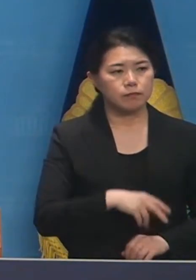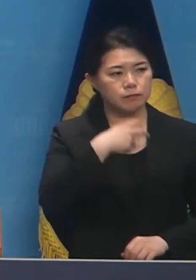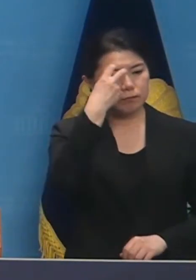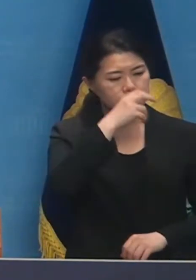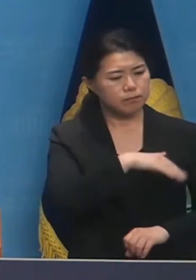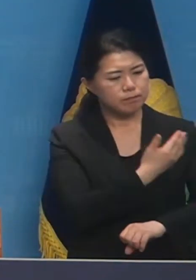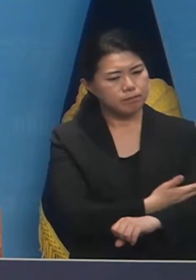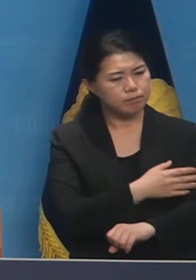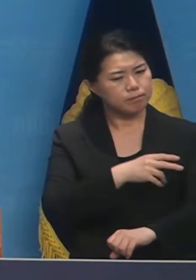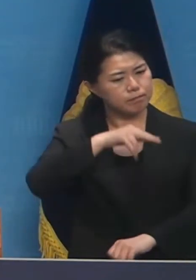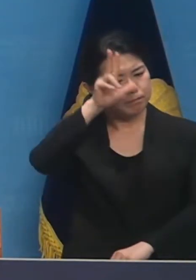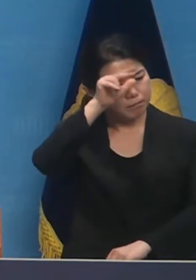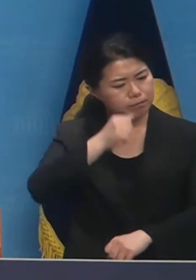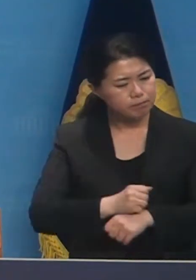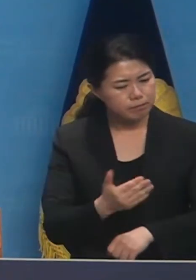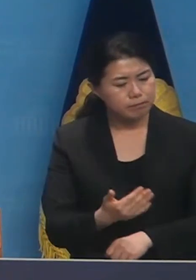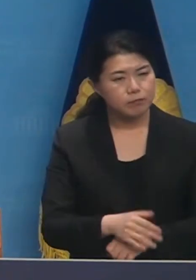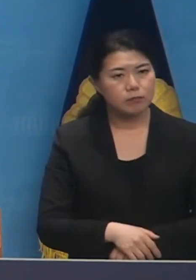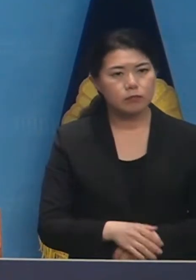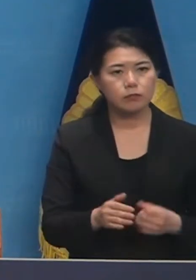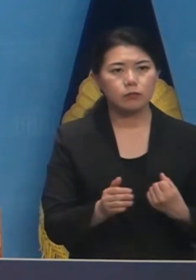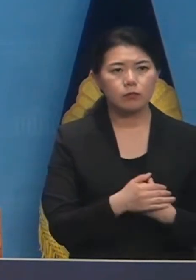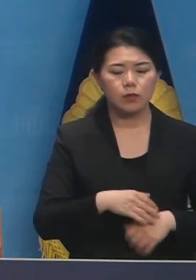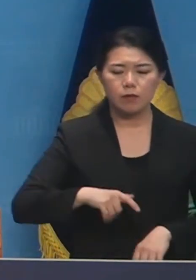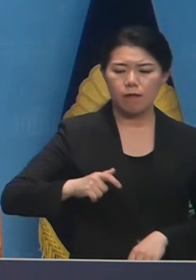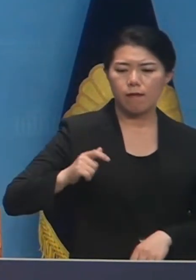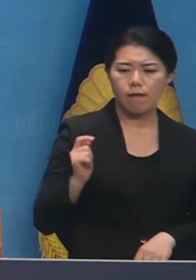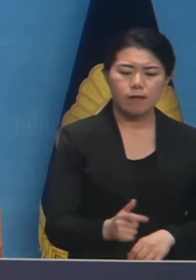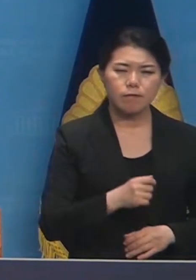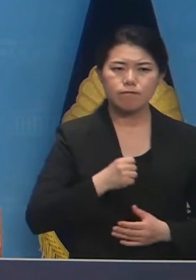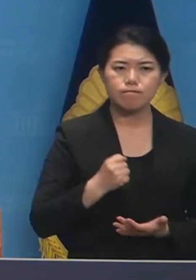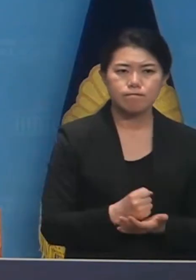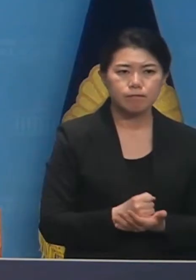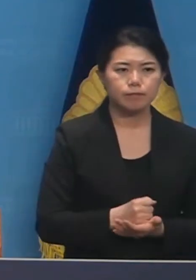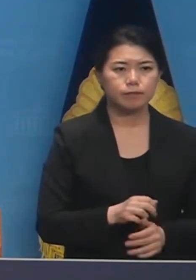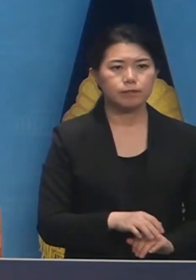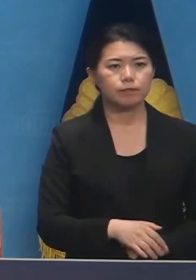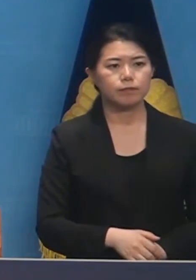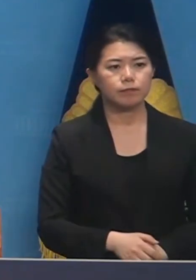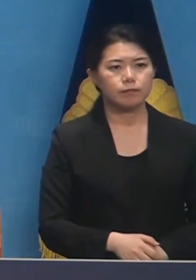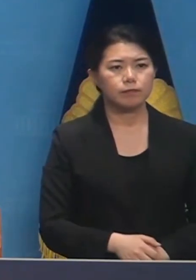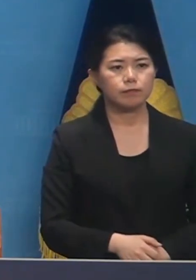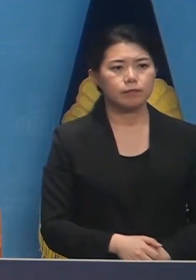수사권을 행사해야 될 줄 알고 저희들은 이것을 강력히 규탄하는 바입니다.